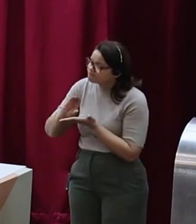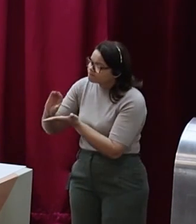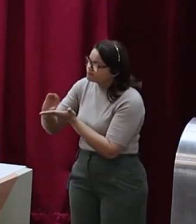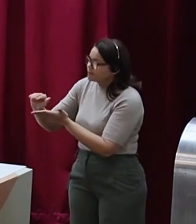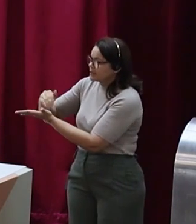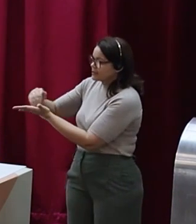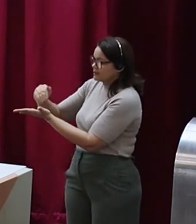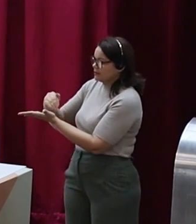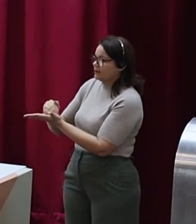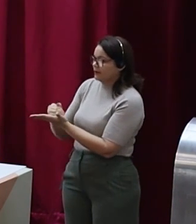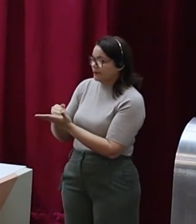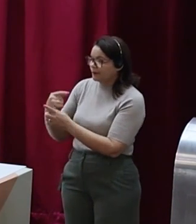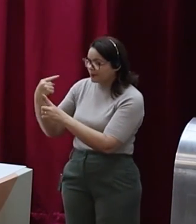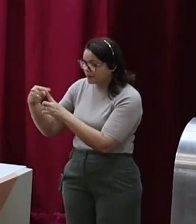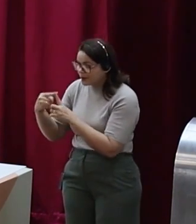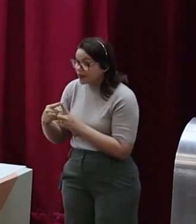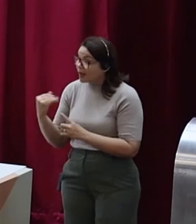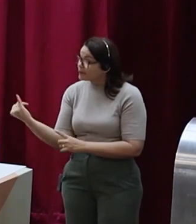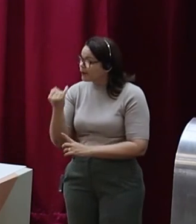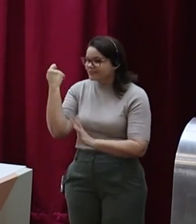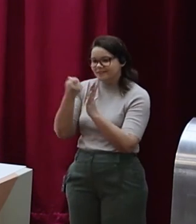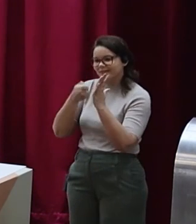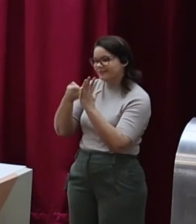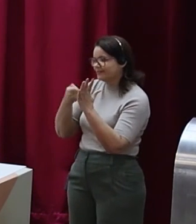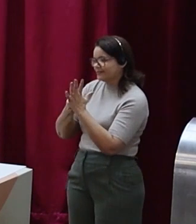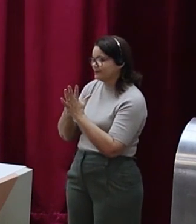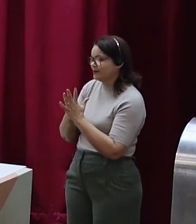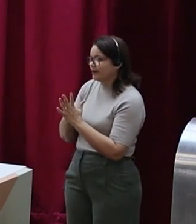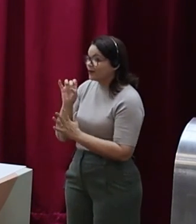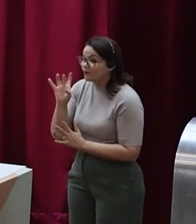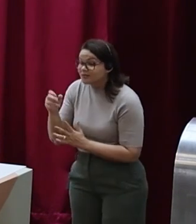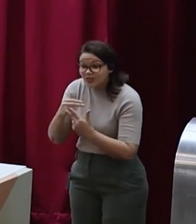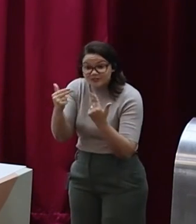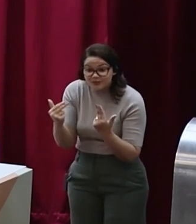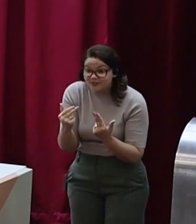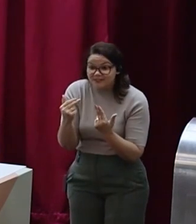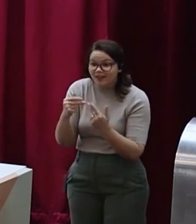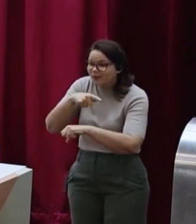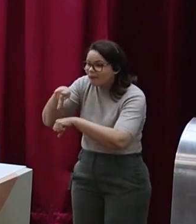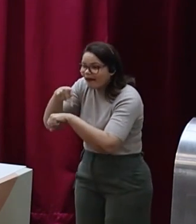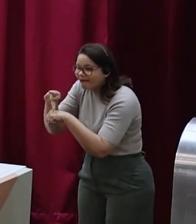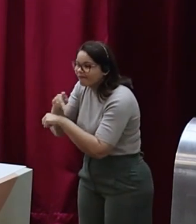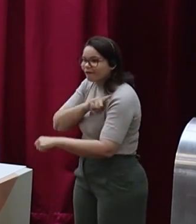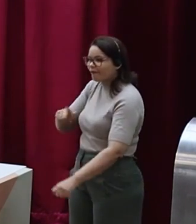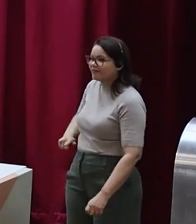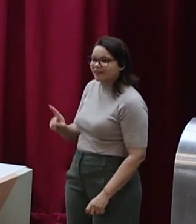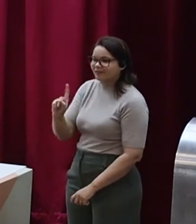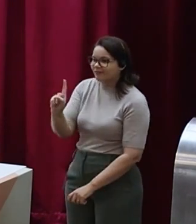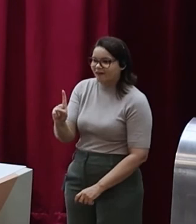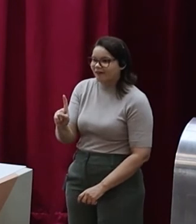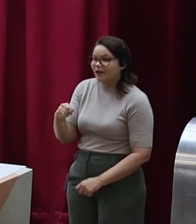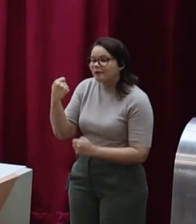fundamental ese activismo, no dejar en manos del Estado solamente, sino tener incidencia, esa palabra